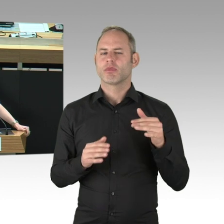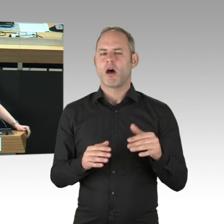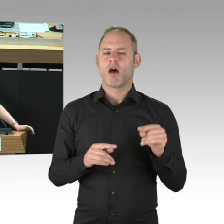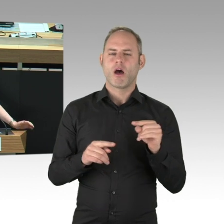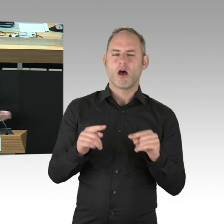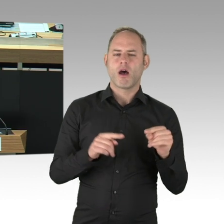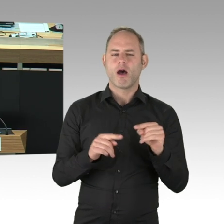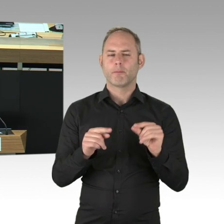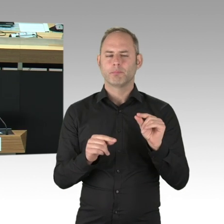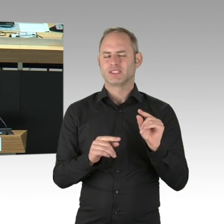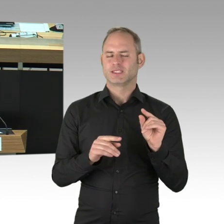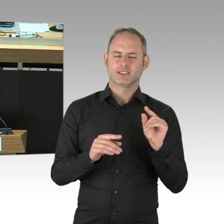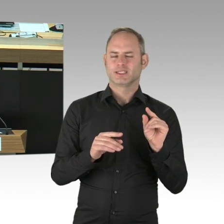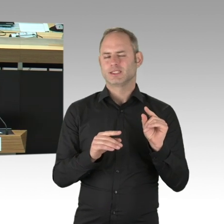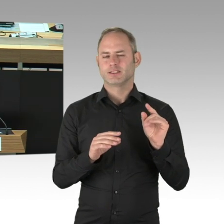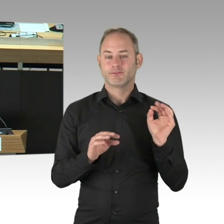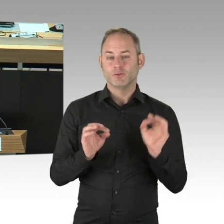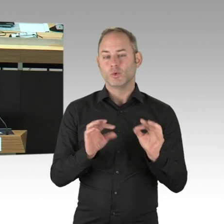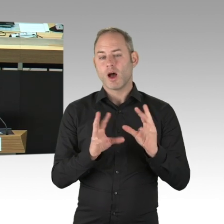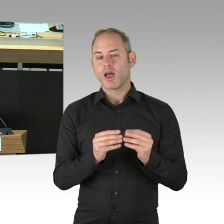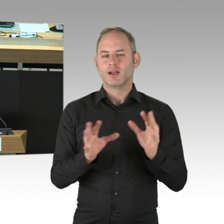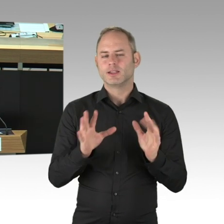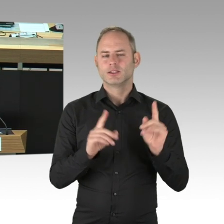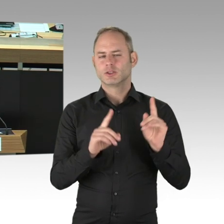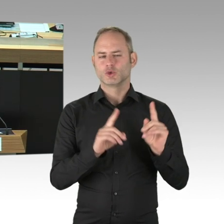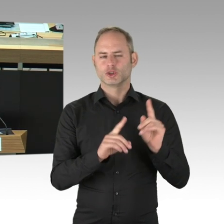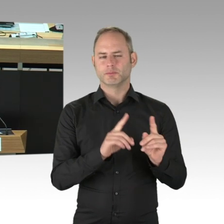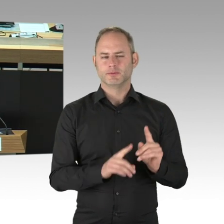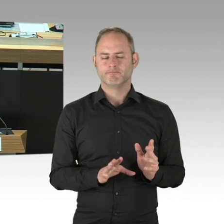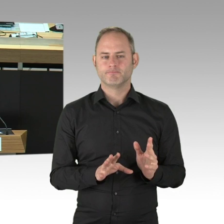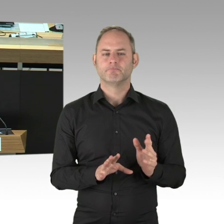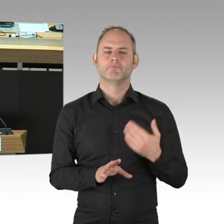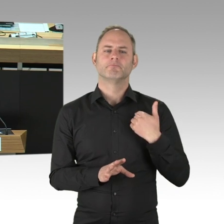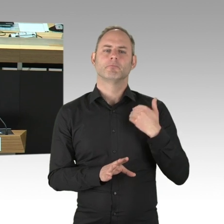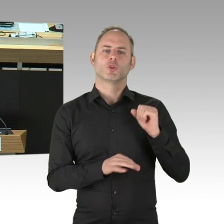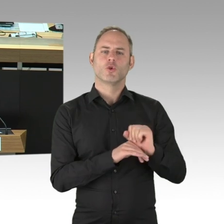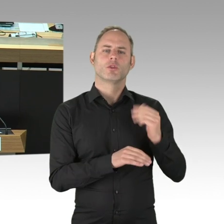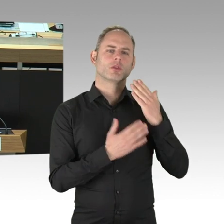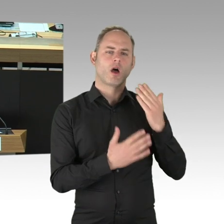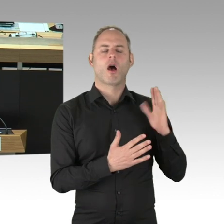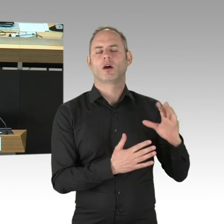Antisemitismus, wird uns wohl leider viel Kraft kosten und mehr als Konzepte erfordern.